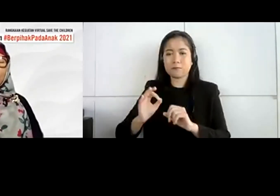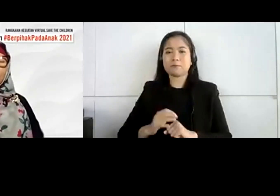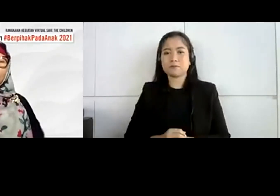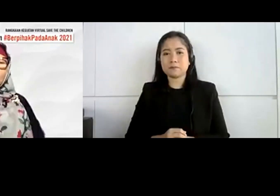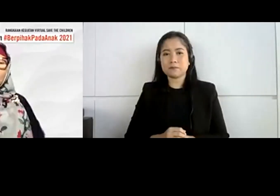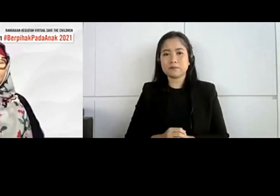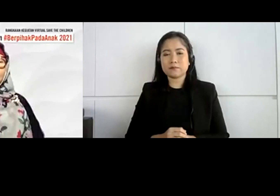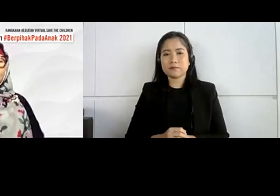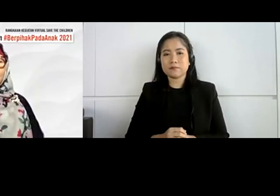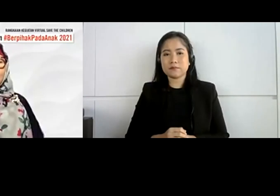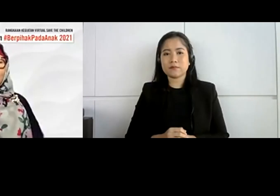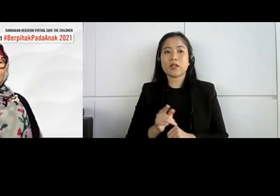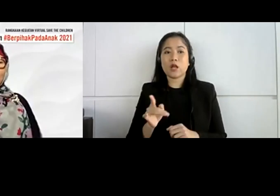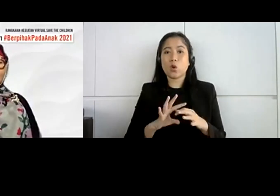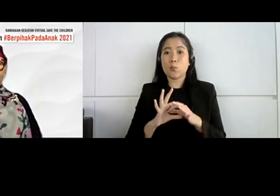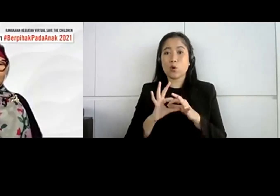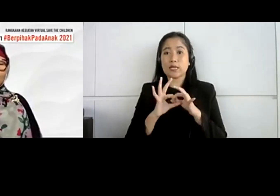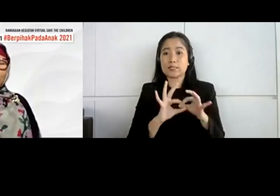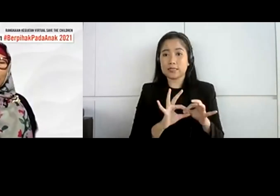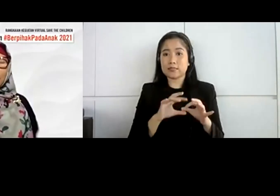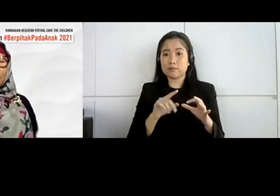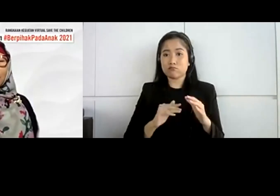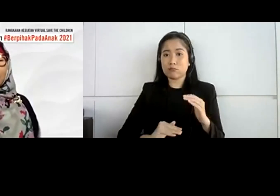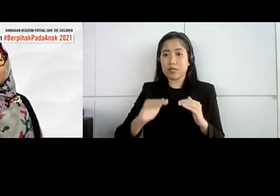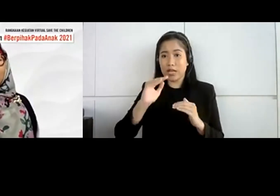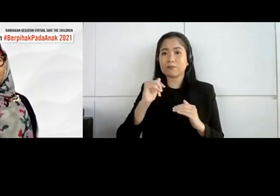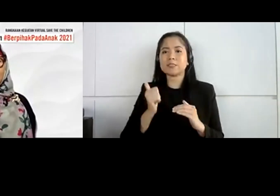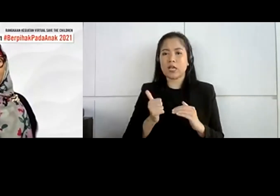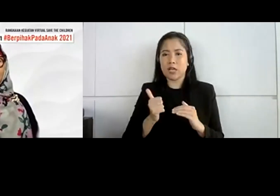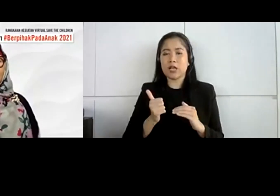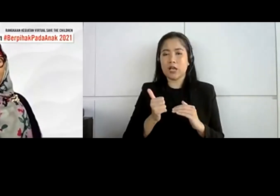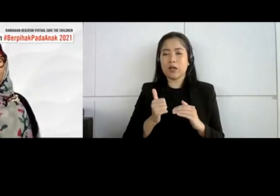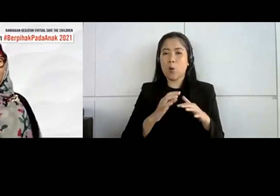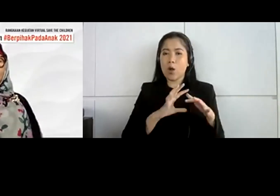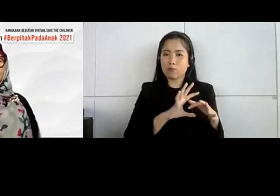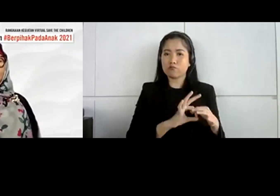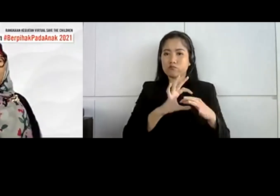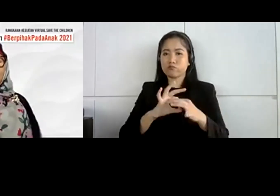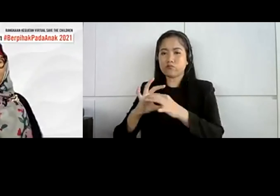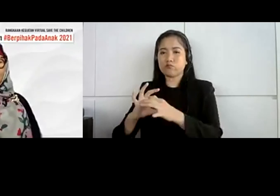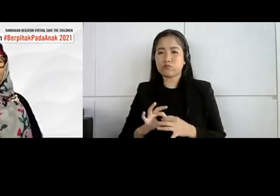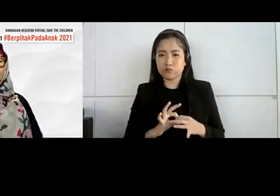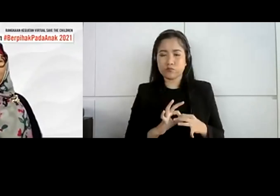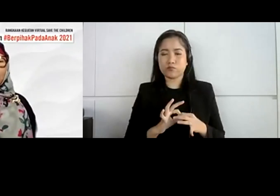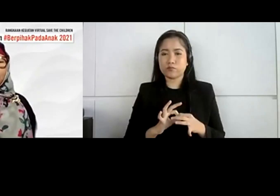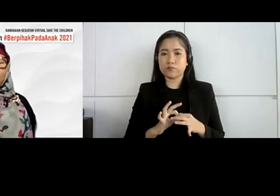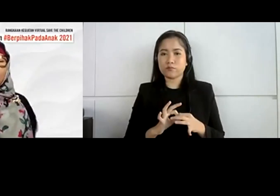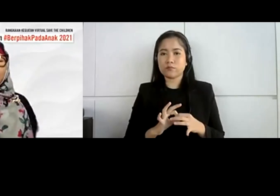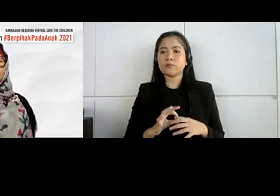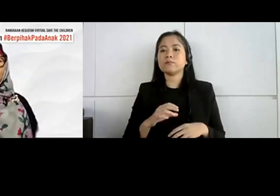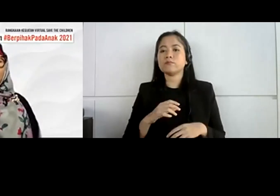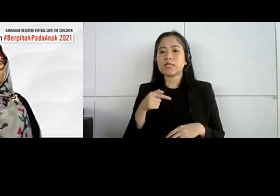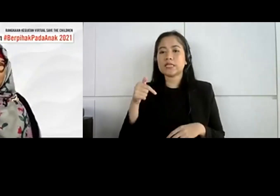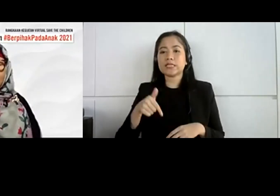dapat ditingkatkan kolaborasinya dengan dinas-dinas terkait lainnya, serta meningkatkan,